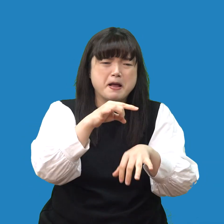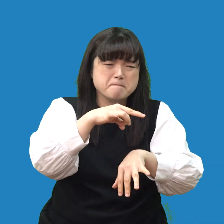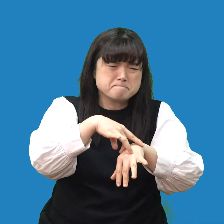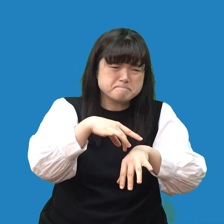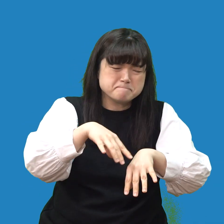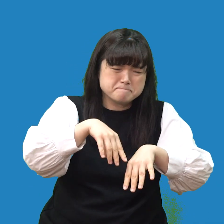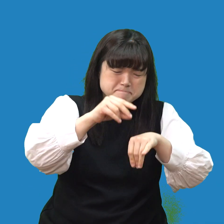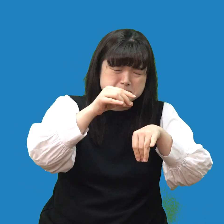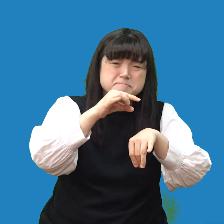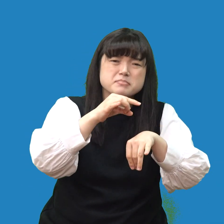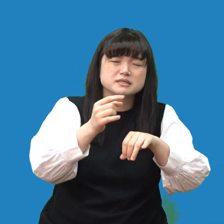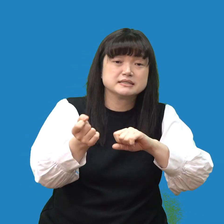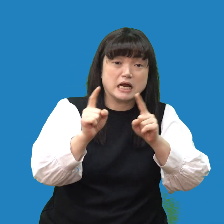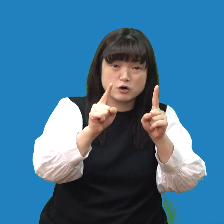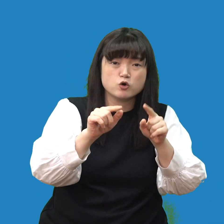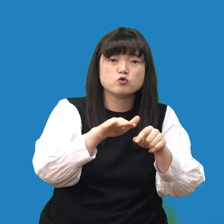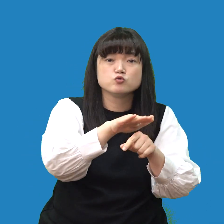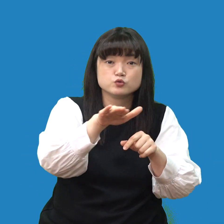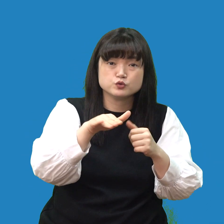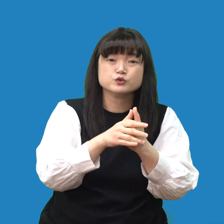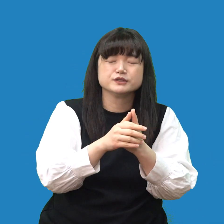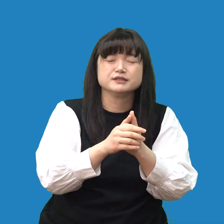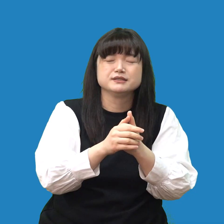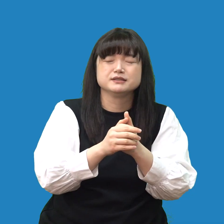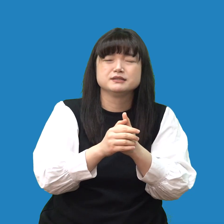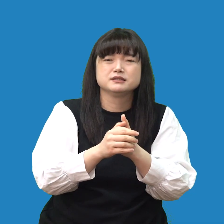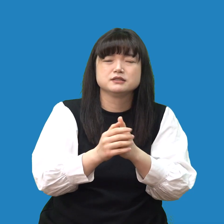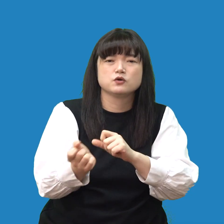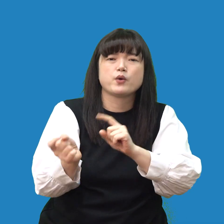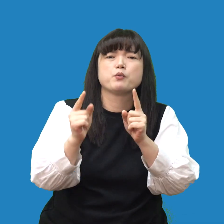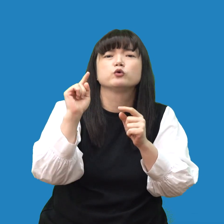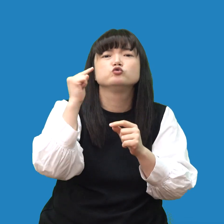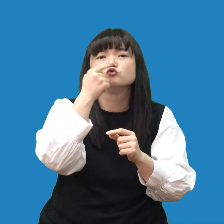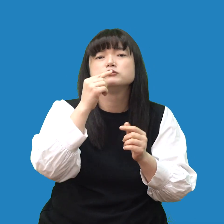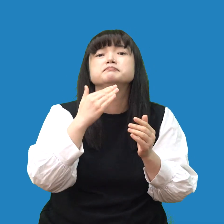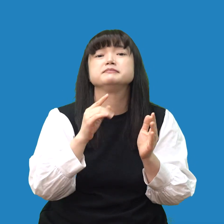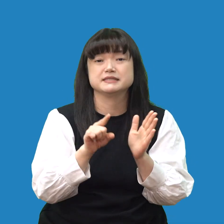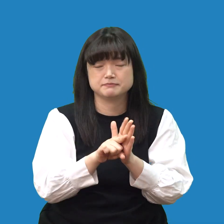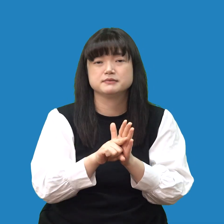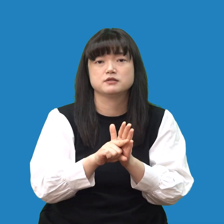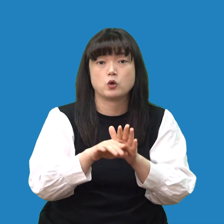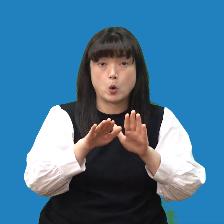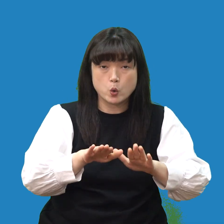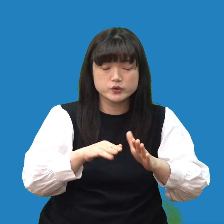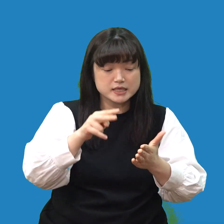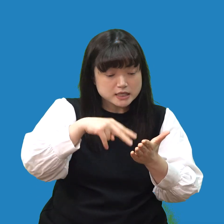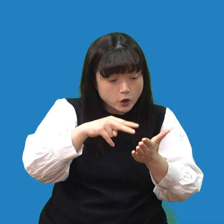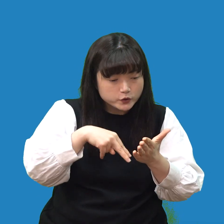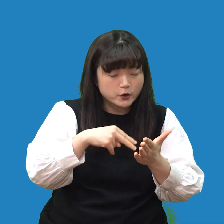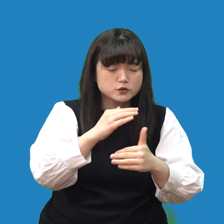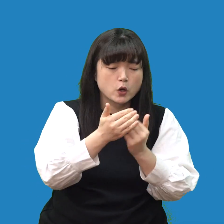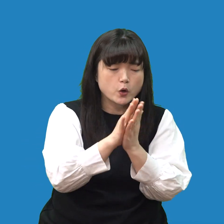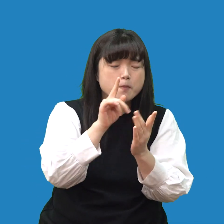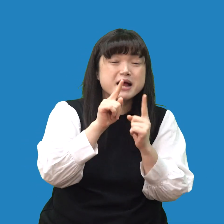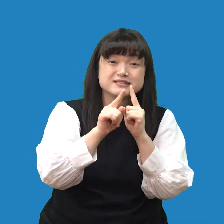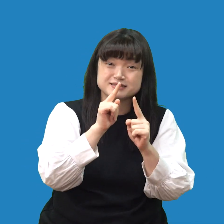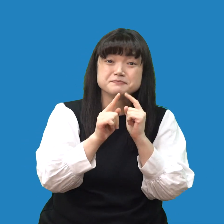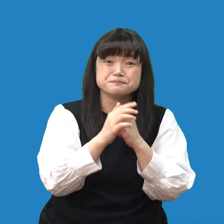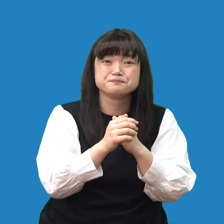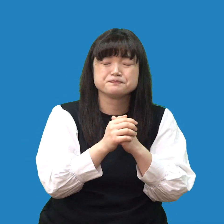우리 세대와 다음 세대를 주님의 군사로 일으켜 주실 것을 믿습니다. 저는 오늘 읽었던 이 성경